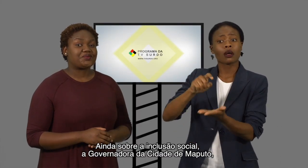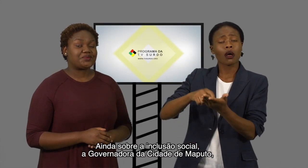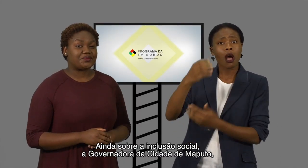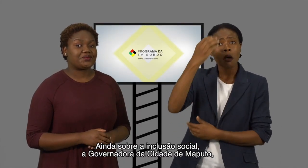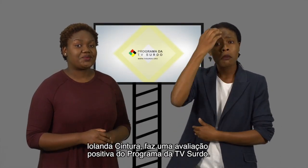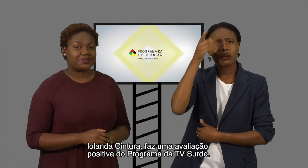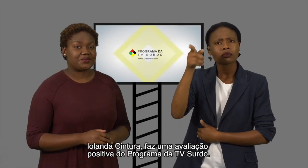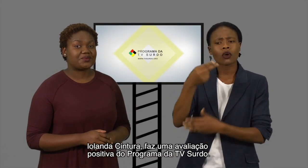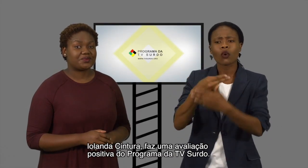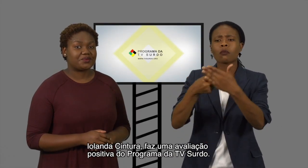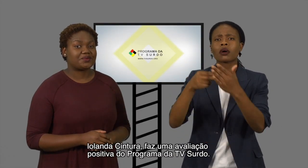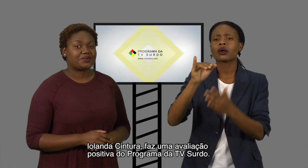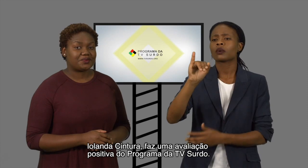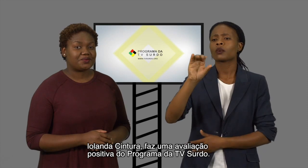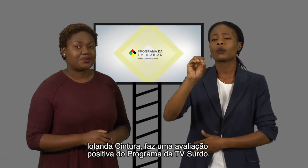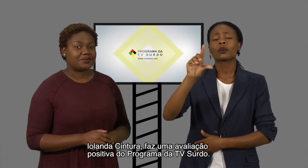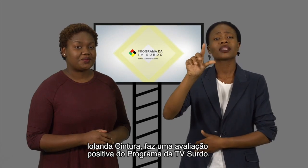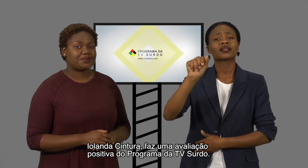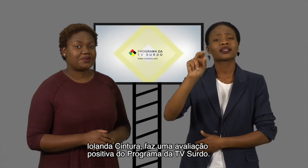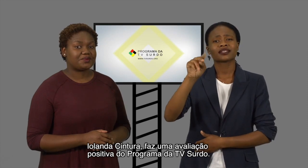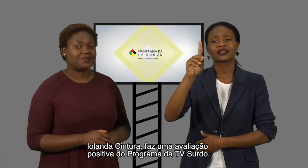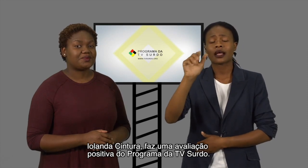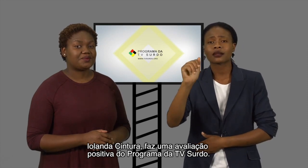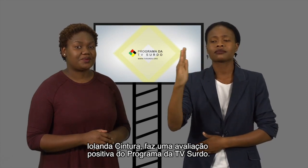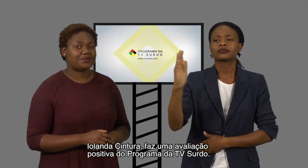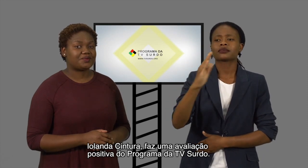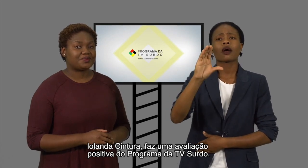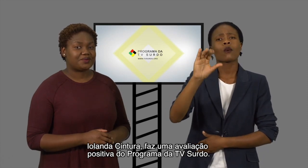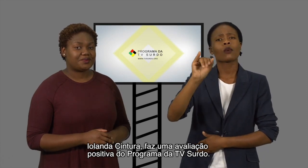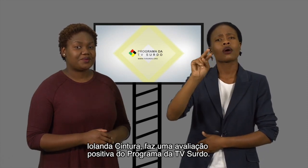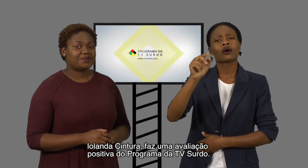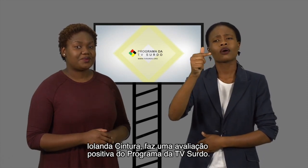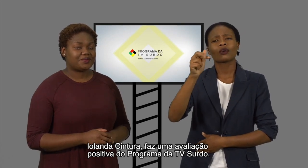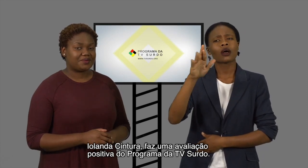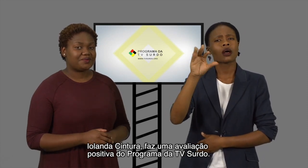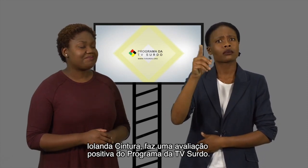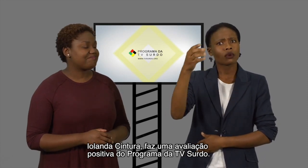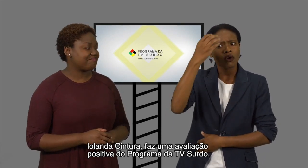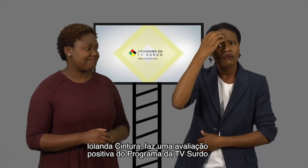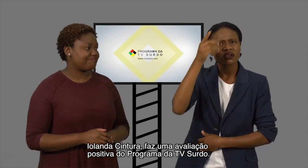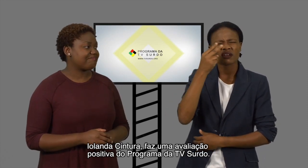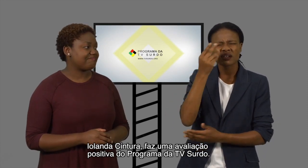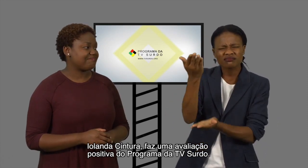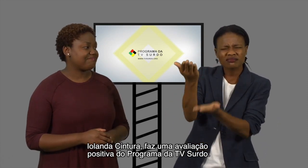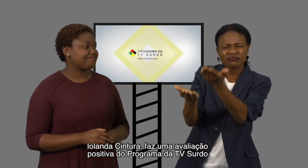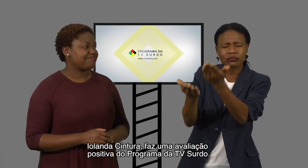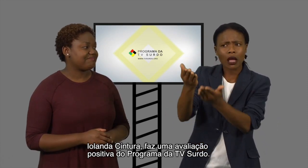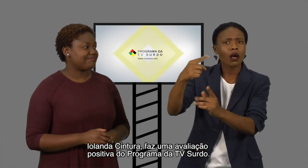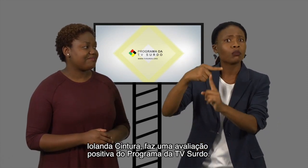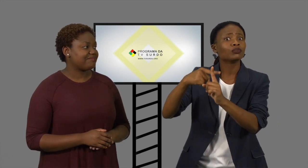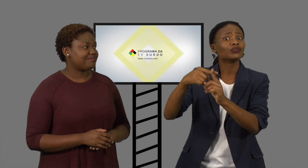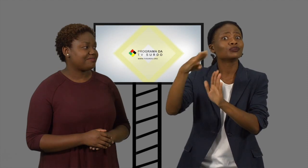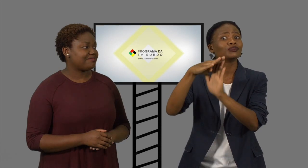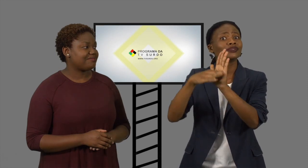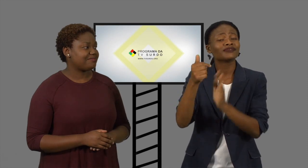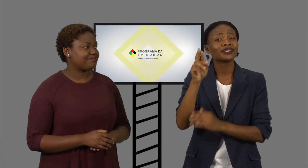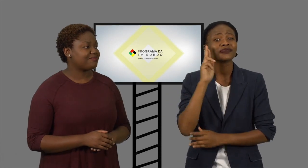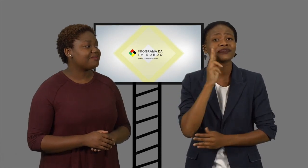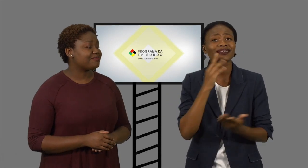governadora da cidade de Maputo, Yolanda Cintura, faz uma avaliação positiva do programa da TV Surdo.